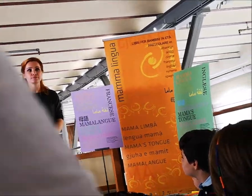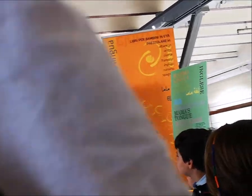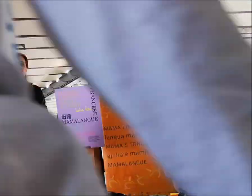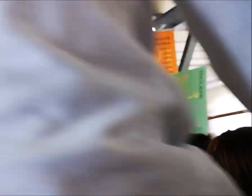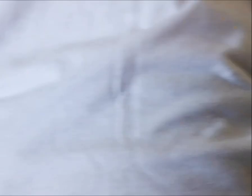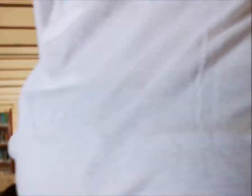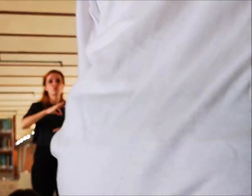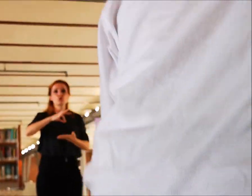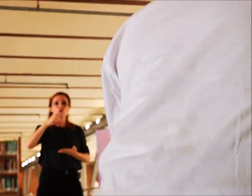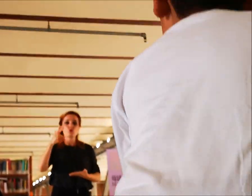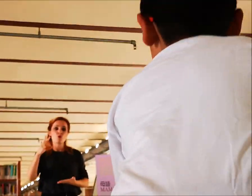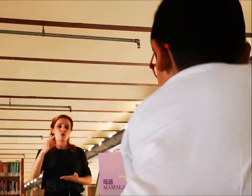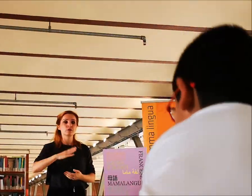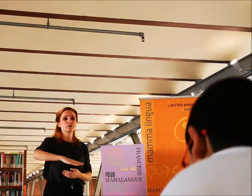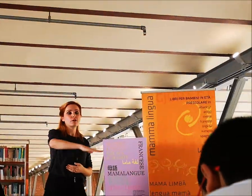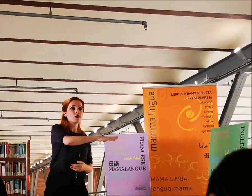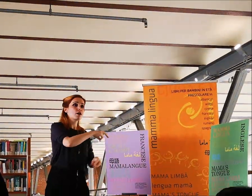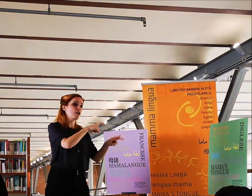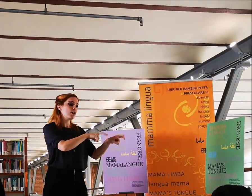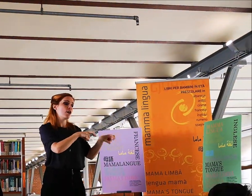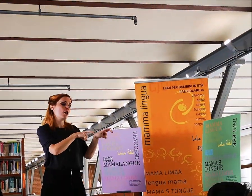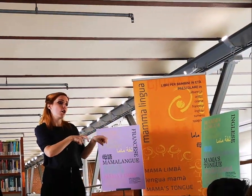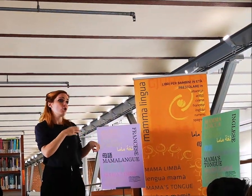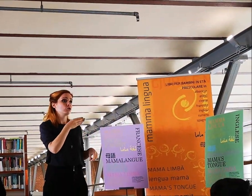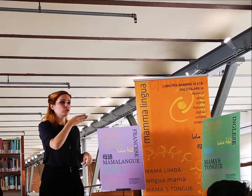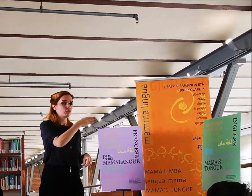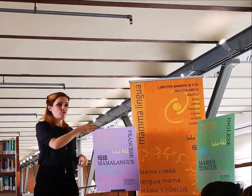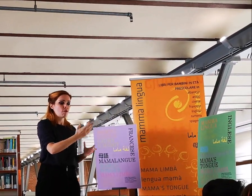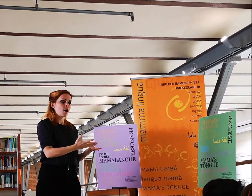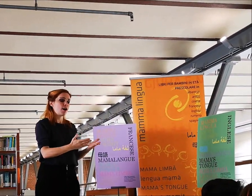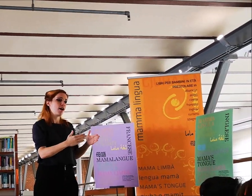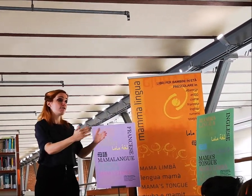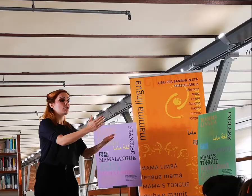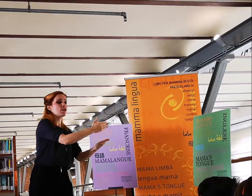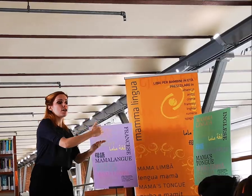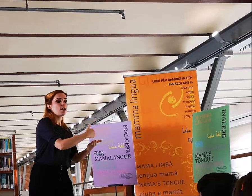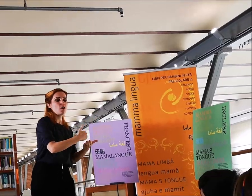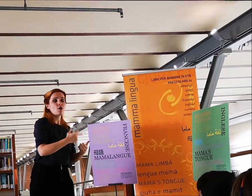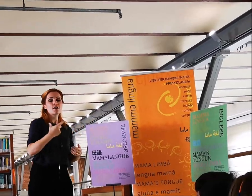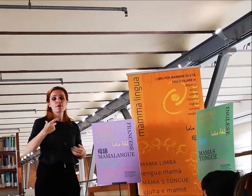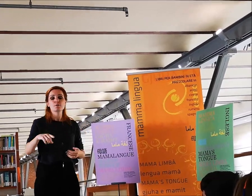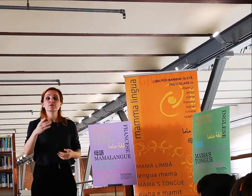Un giorno va nell'orto a raccogliere i cavoli per fare la zuppa.